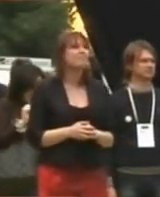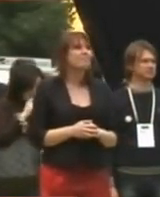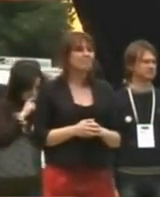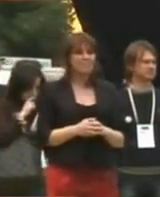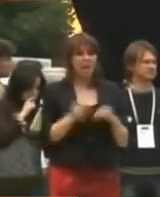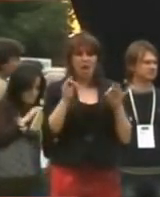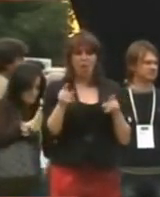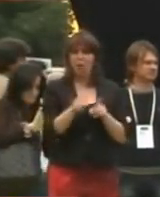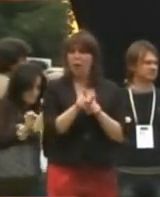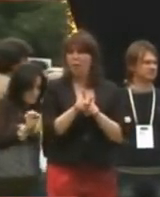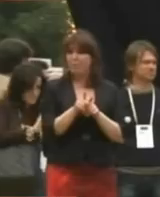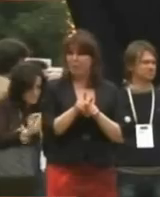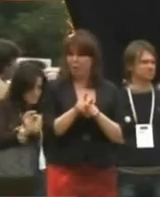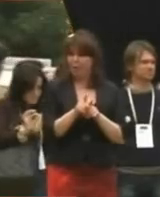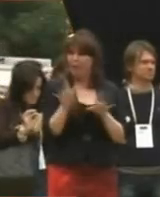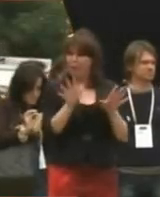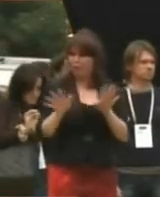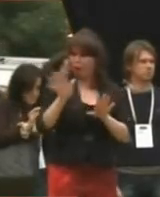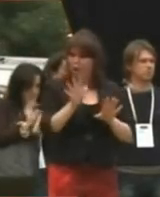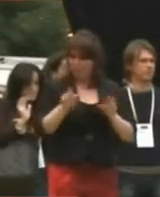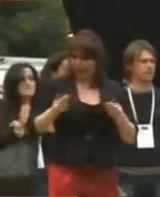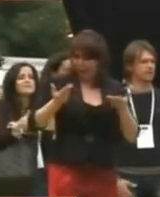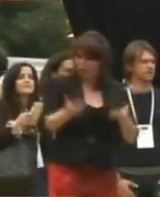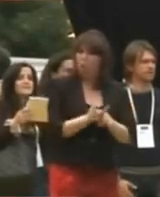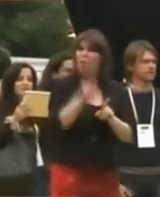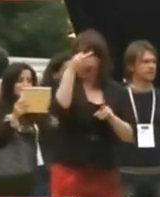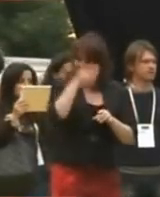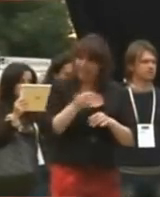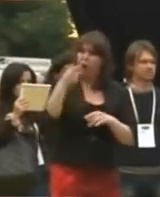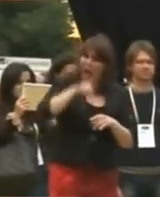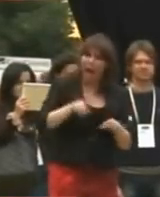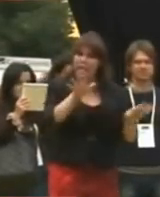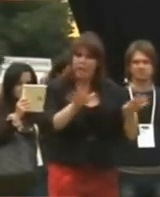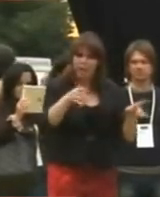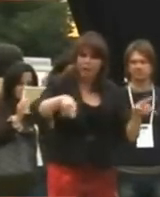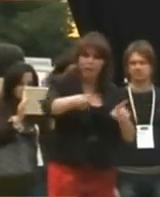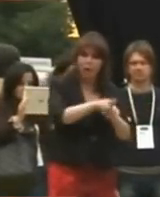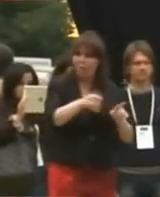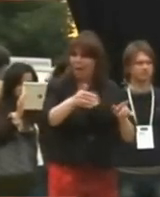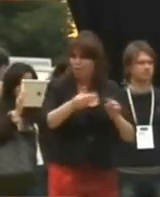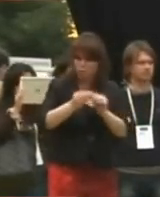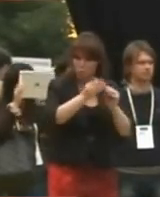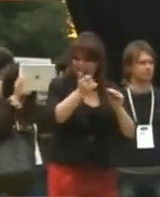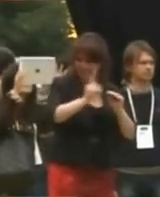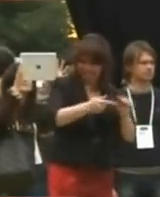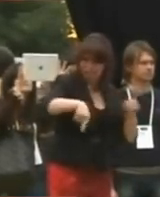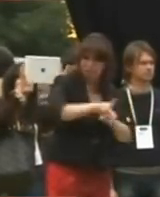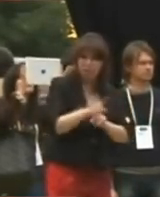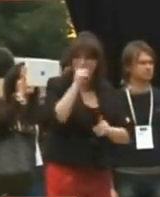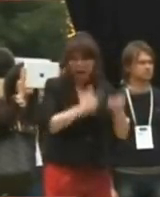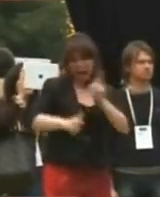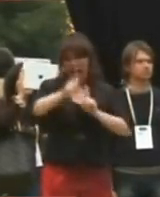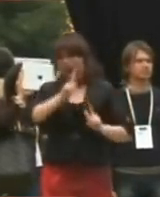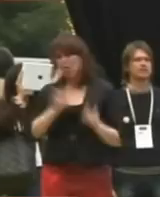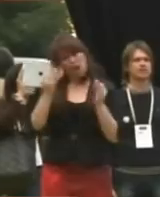E le prime cose che faremo con l'informazione, saremo anche un po' cattivi con l'informazione, perché non è giusto che ci dobbiate trattare così